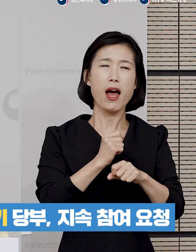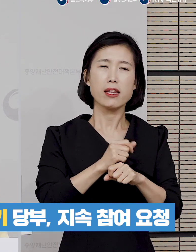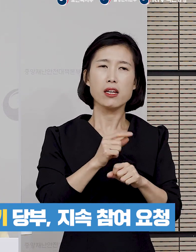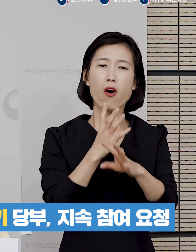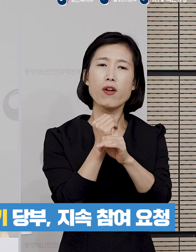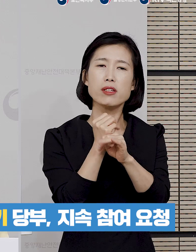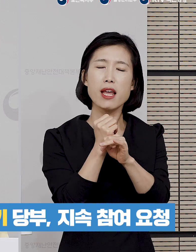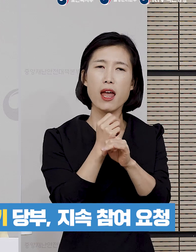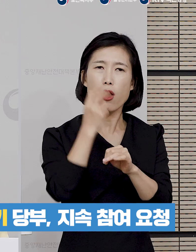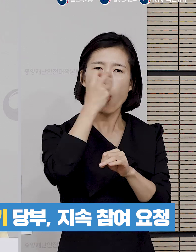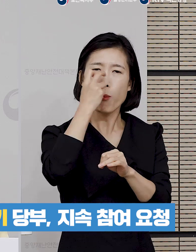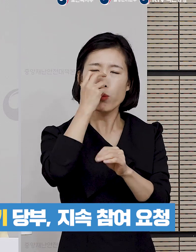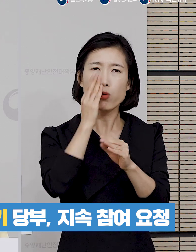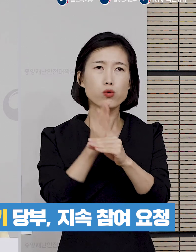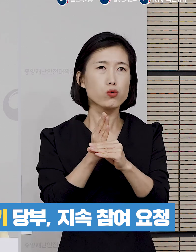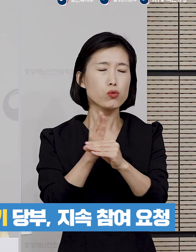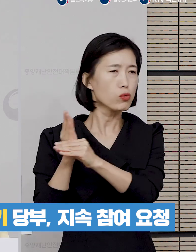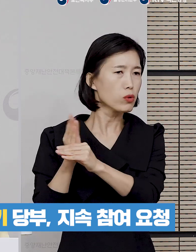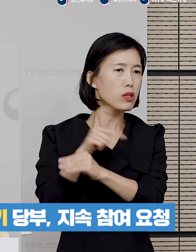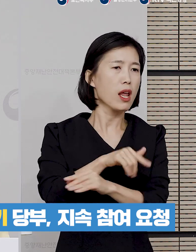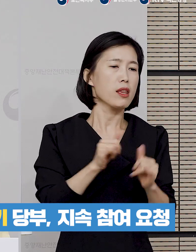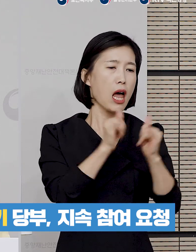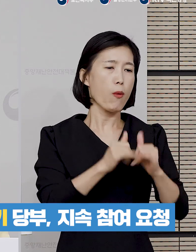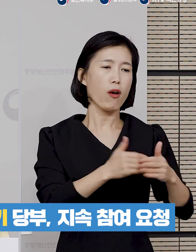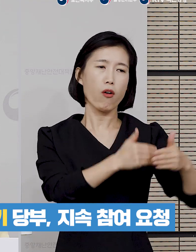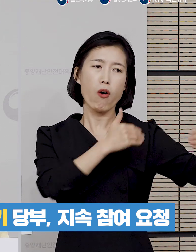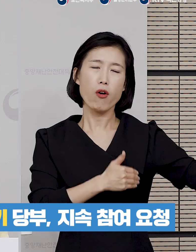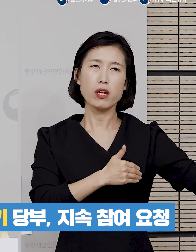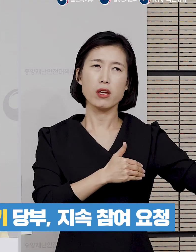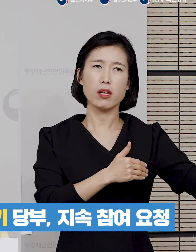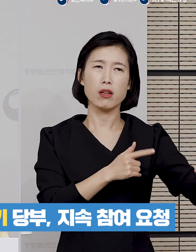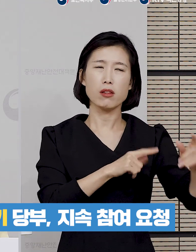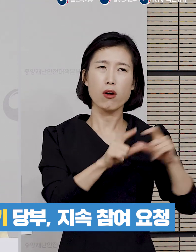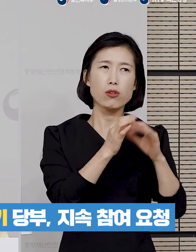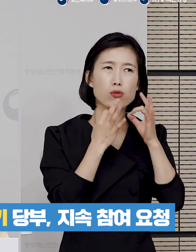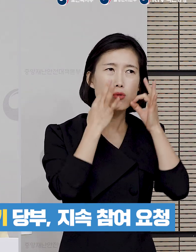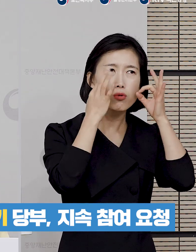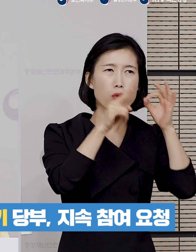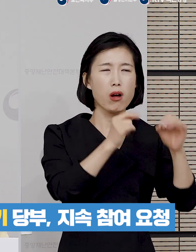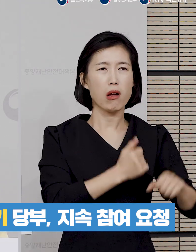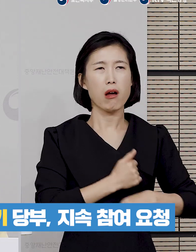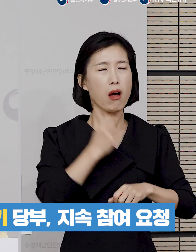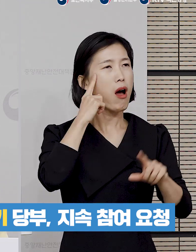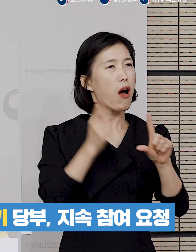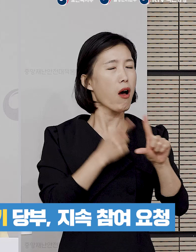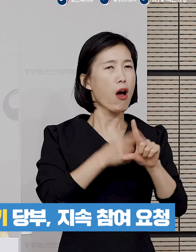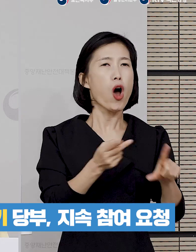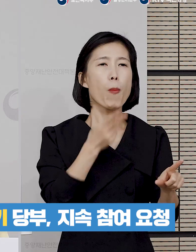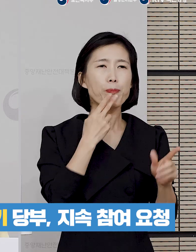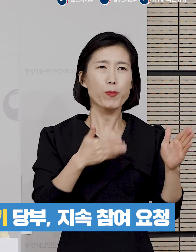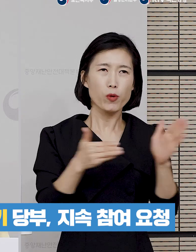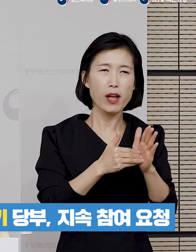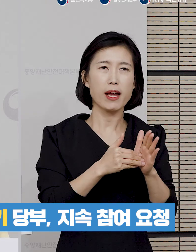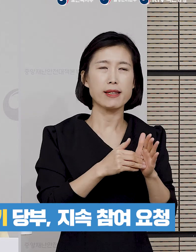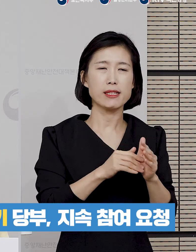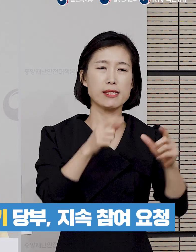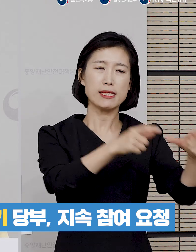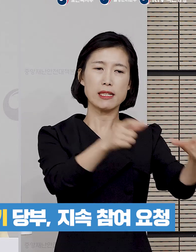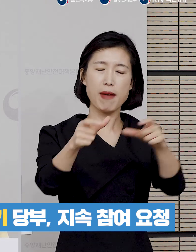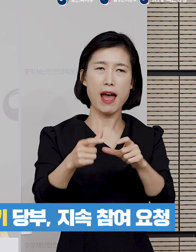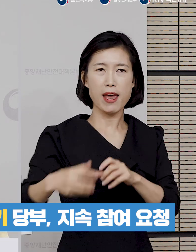전환 시기를 검토하는 것과는 별도로 사회적 거리 중 1을 위한 노력이 느슨해 지지 않도록